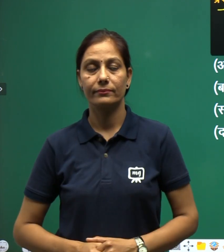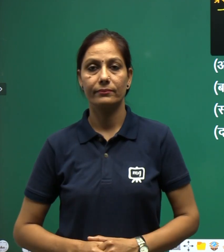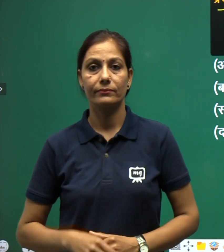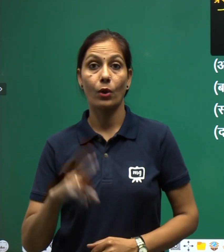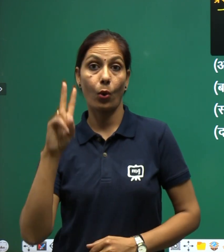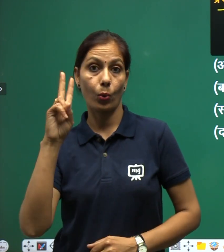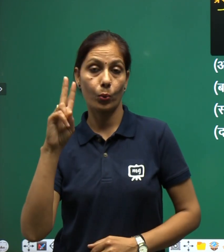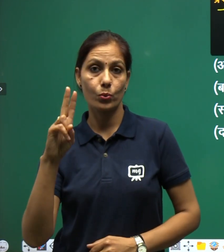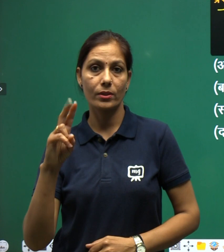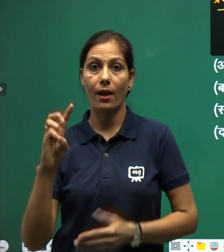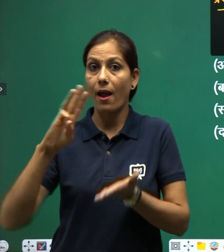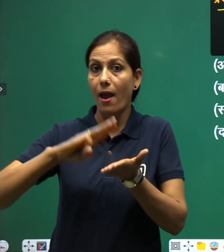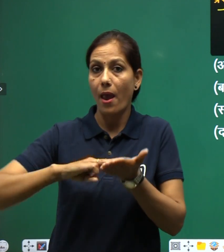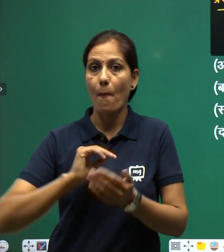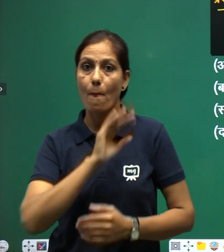दूसरा महाराष्ट्र,